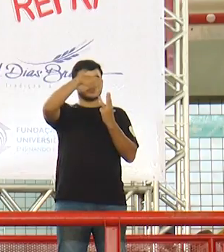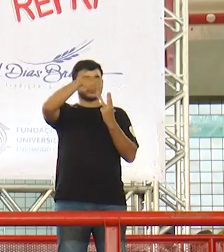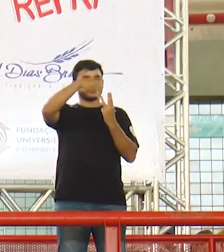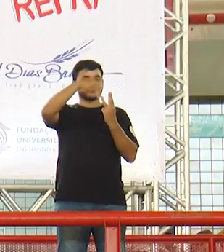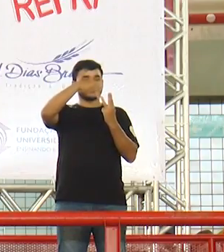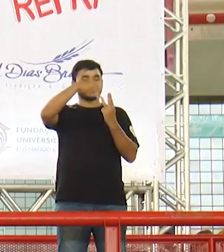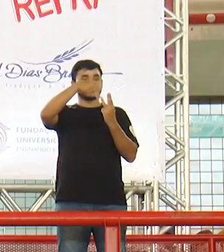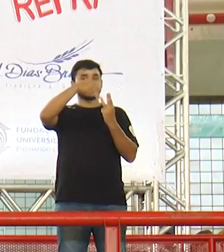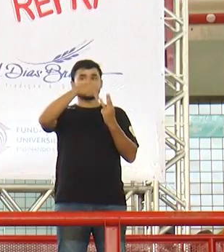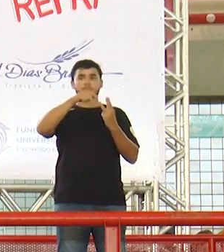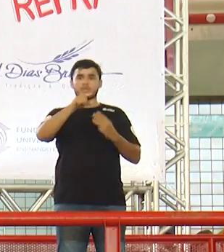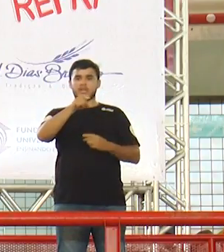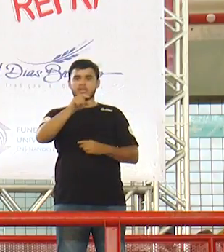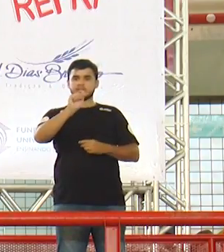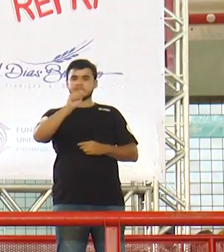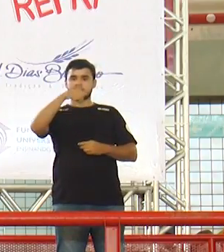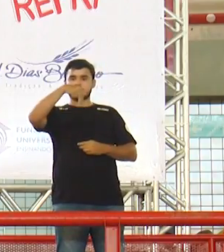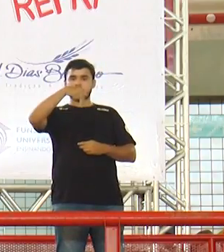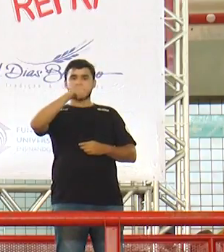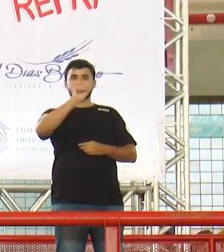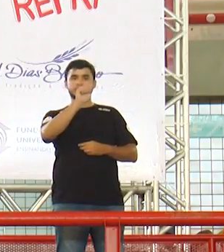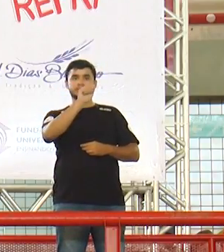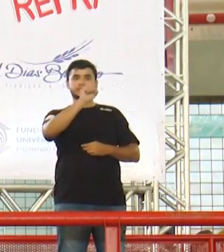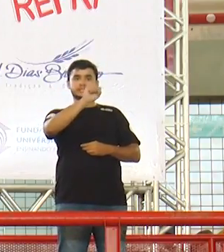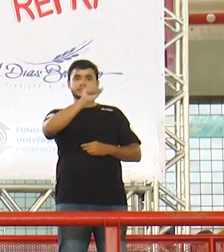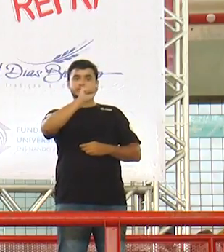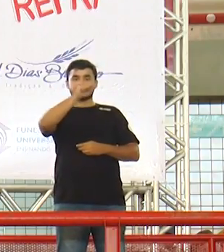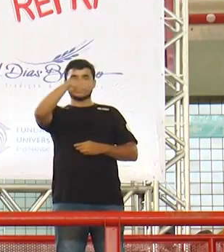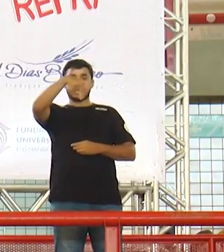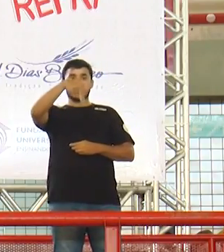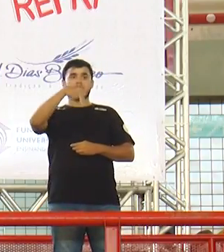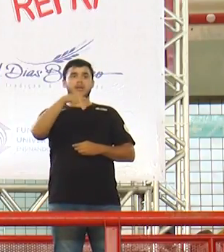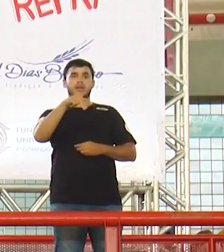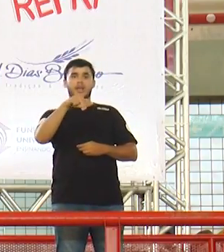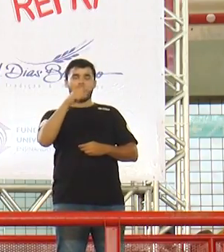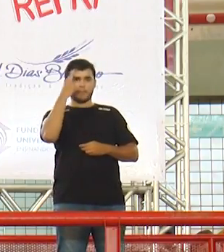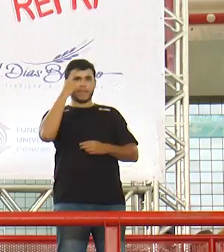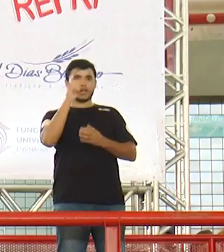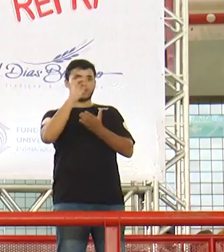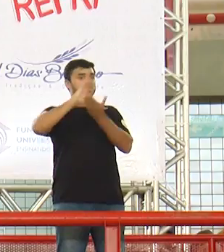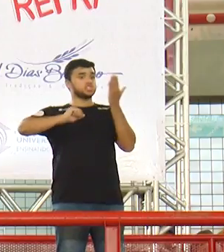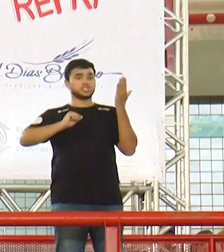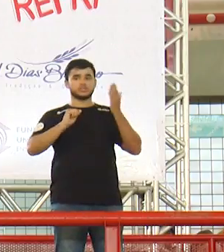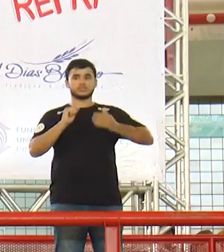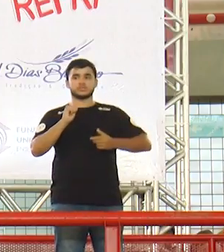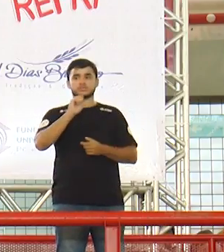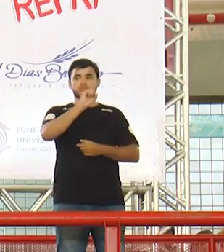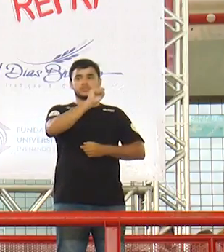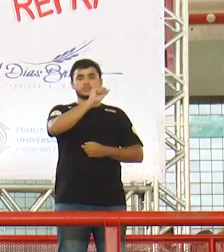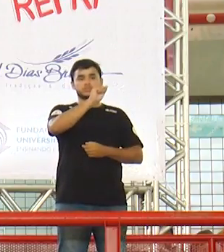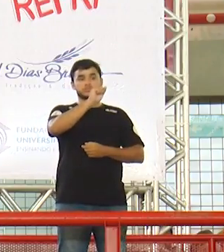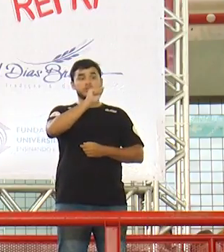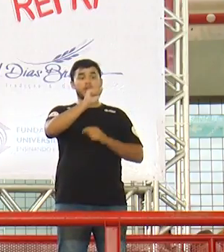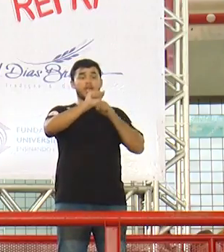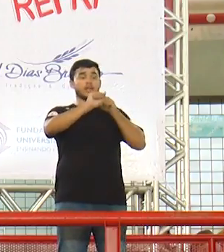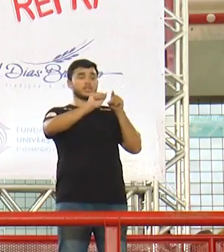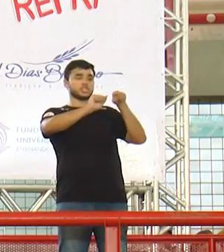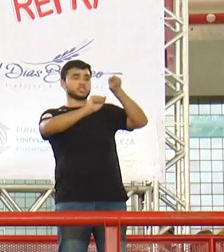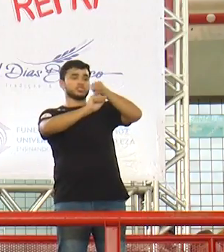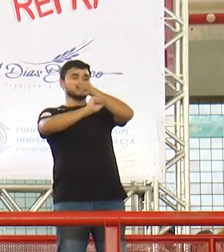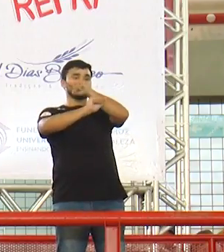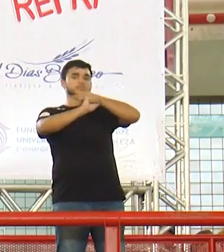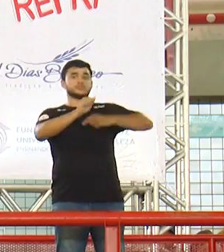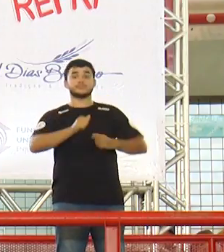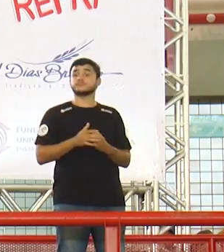pé. Você não fala assim? Então esse N não é pronunciado. Esse N aí é como se fosse um tio.